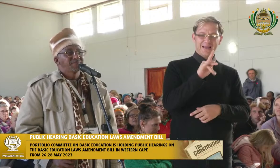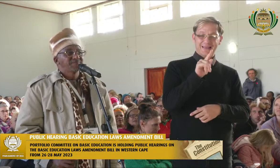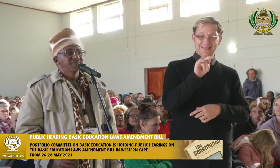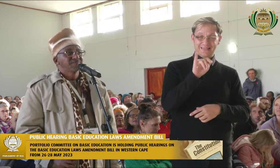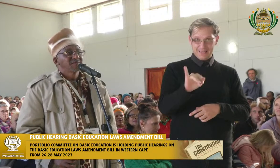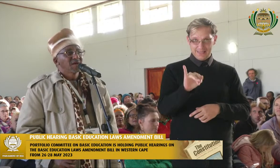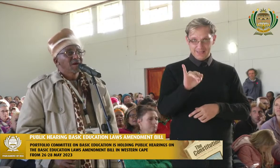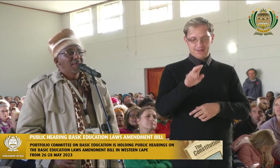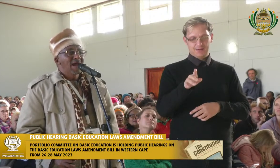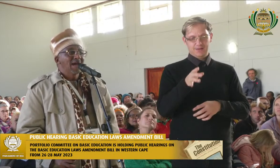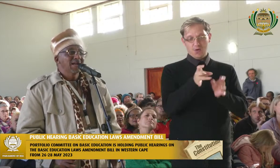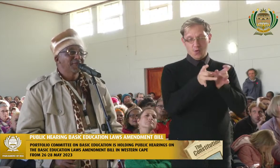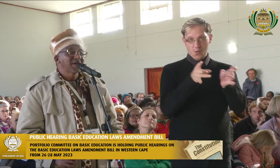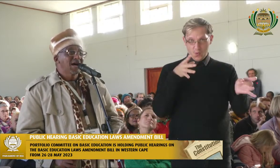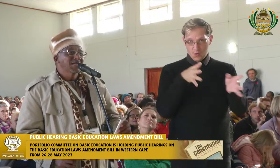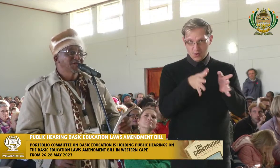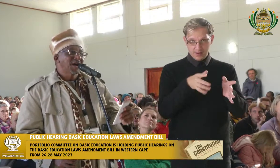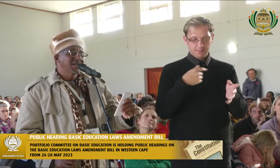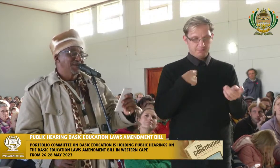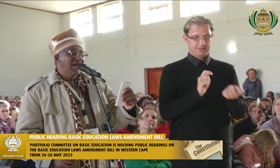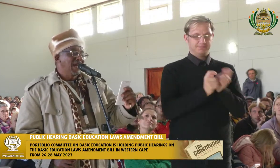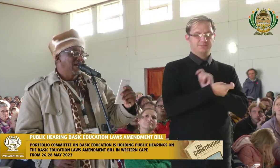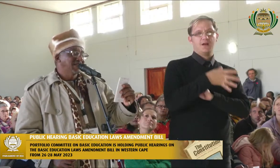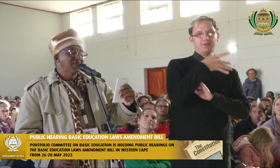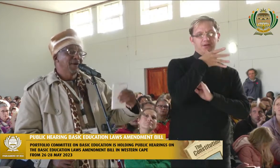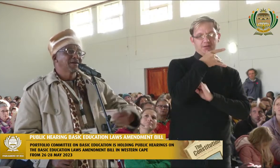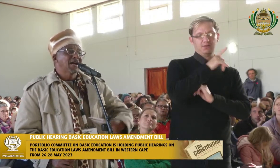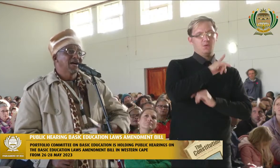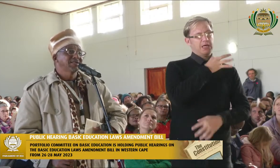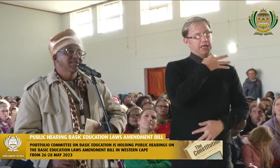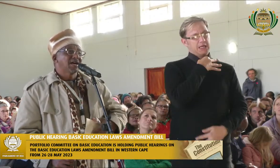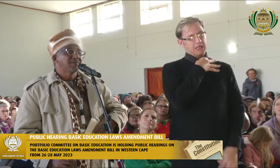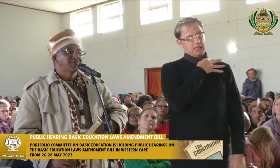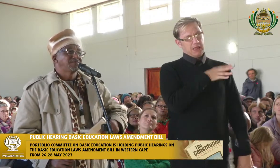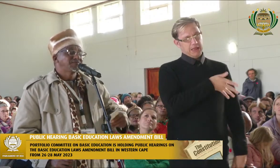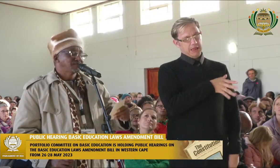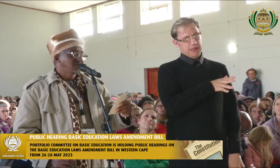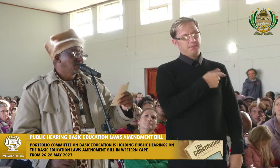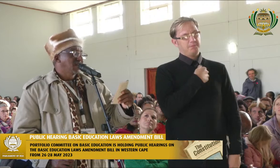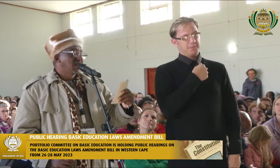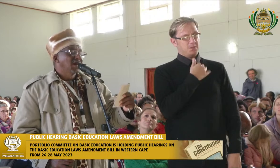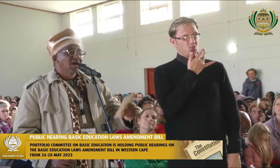Cape. Maar ek kan Afrikaans praat en my Engelse en my Afrikaanse taal.